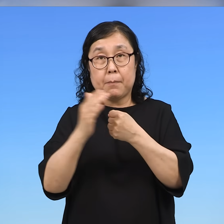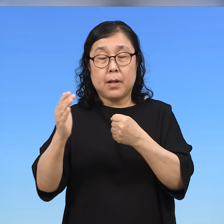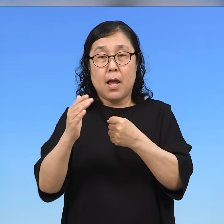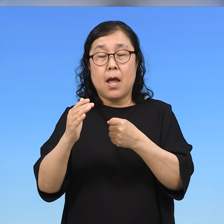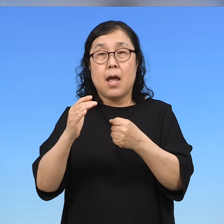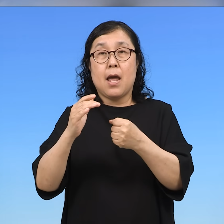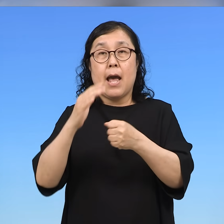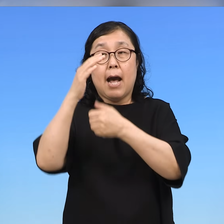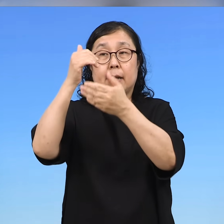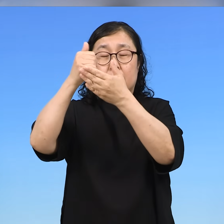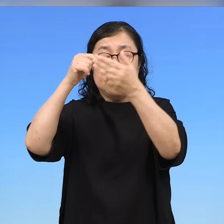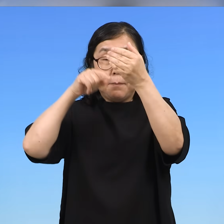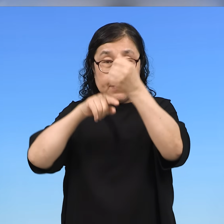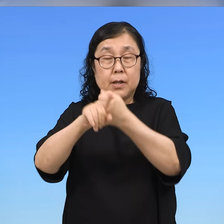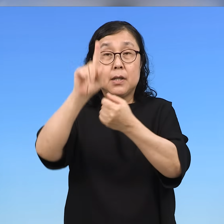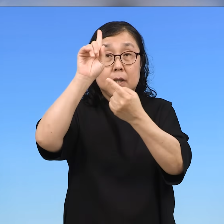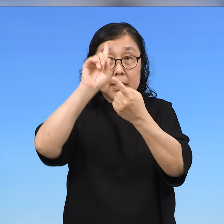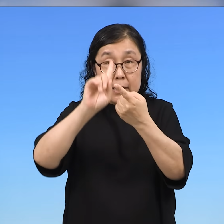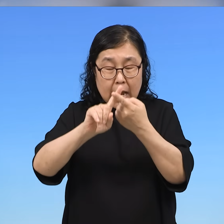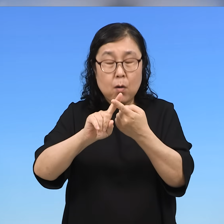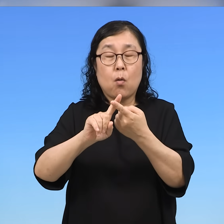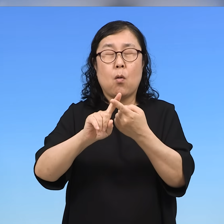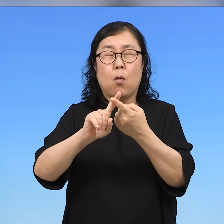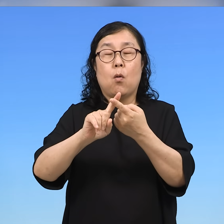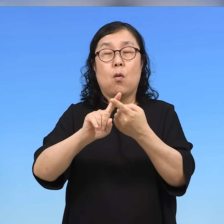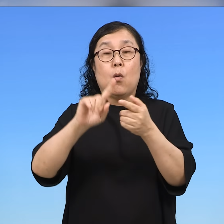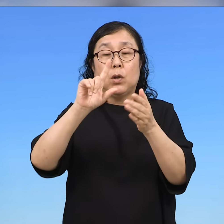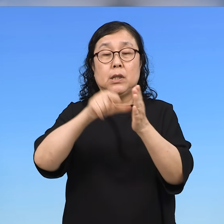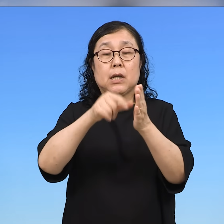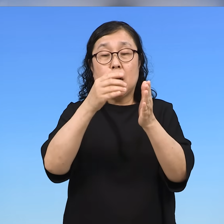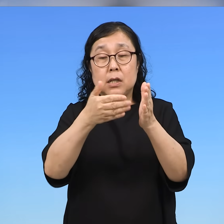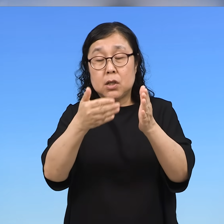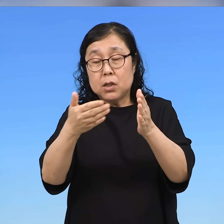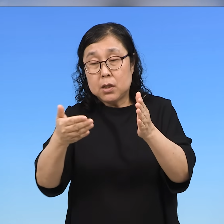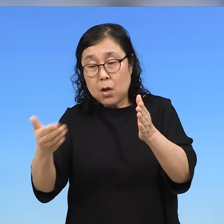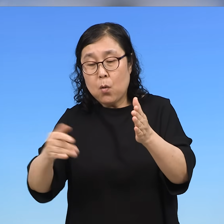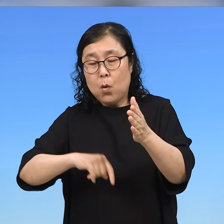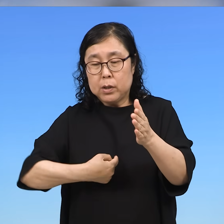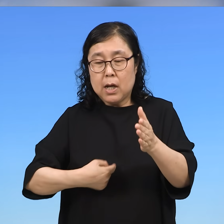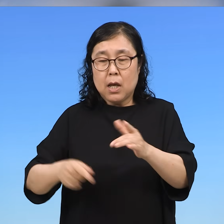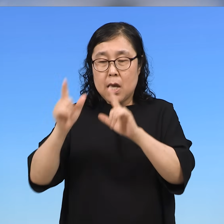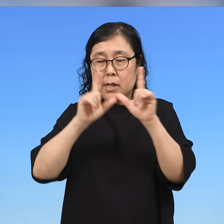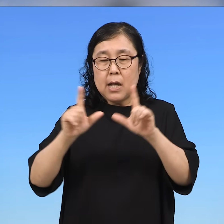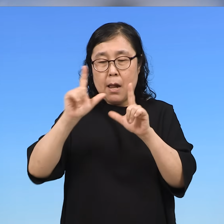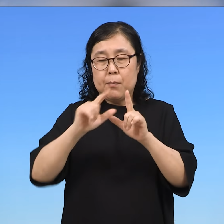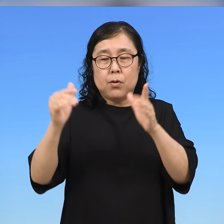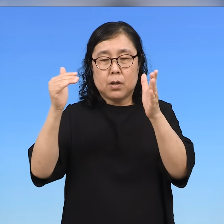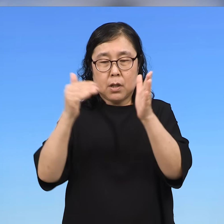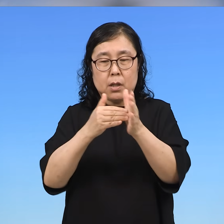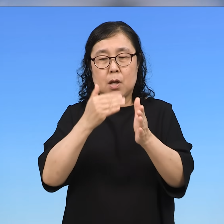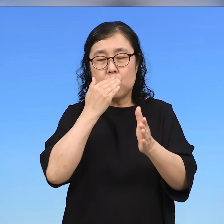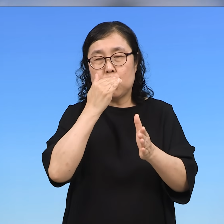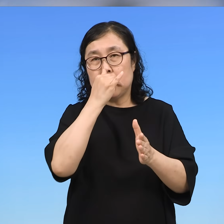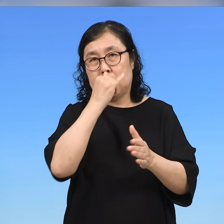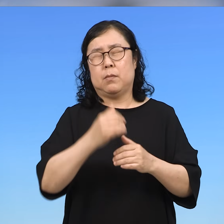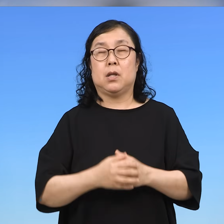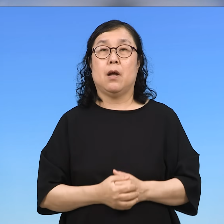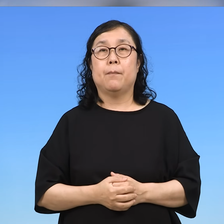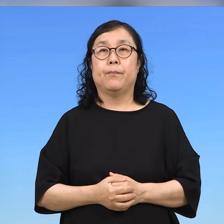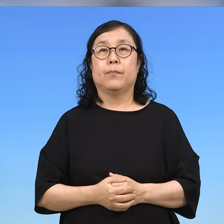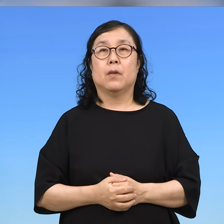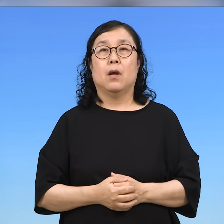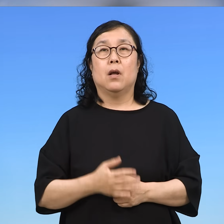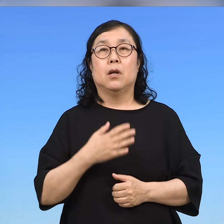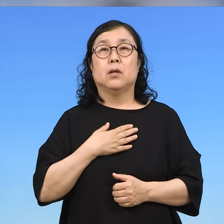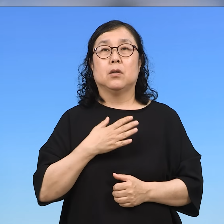순리대로 덤덤하게 자기 인생을 마무리할 수 있는 거 아닙니까? 정말 저는 두려운 게 있는데요,